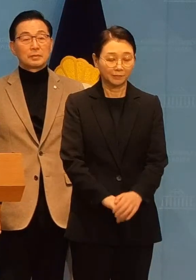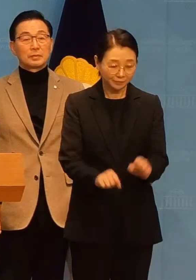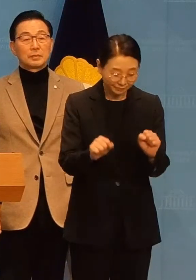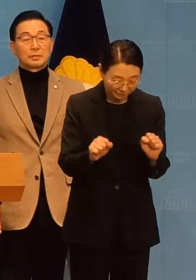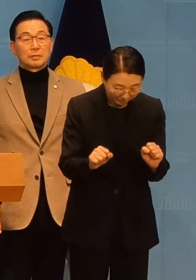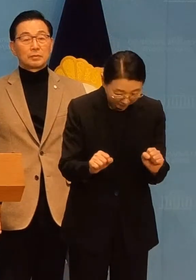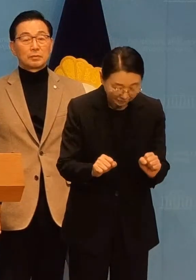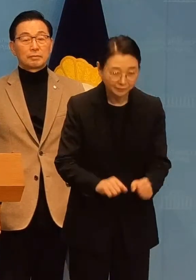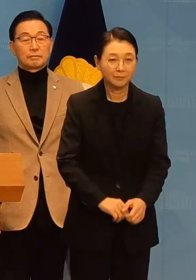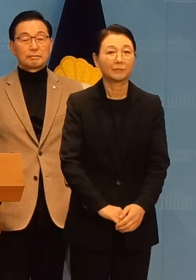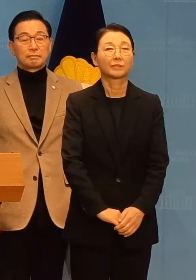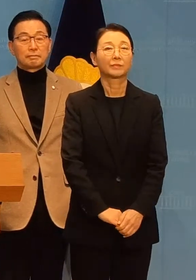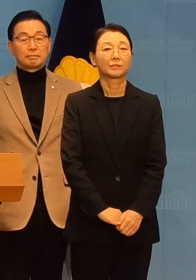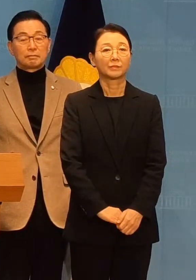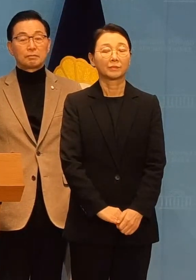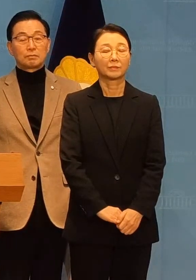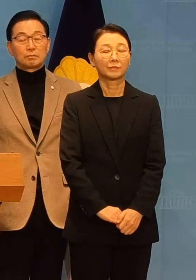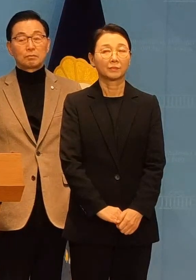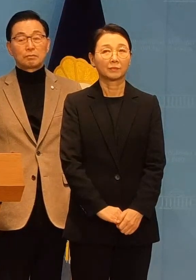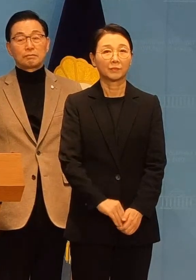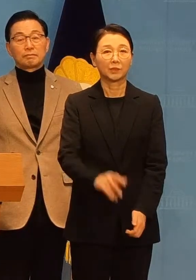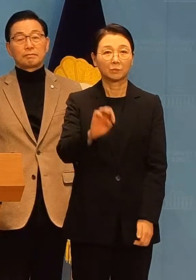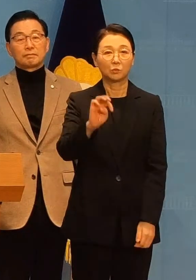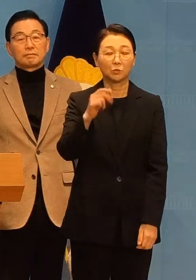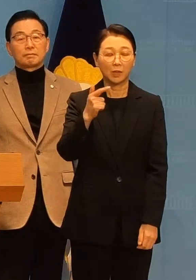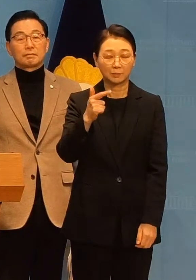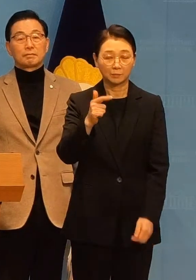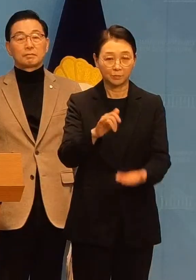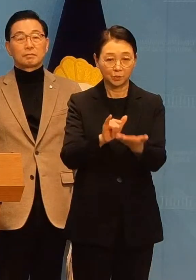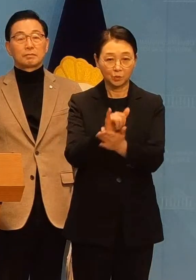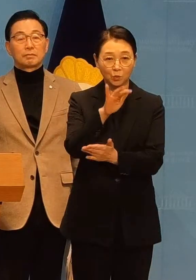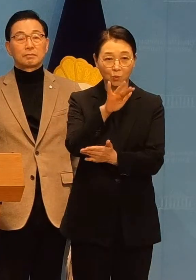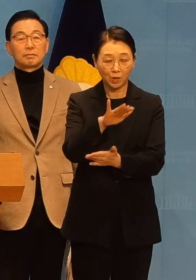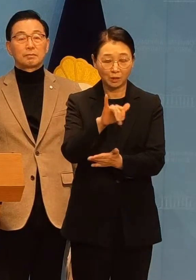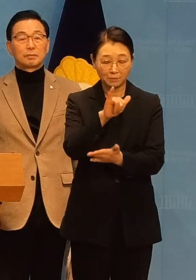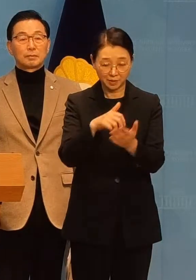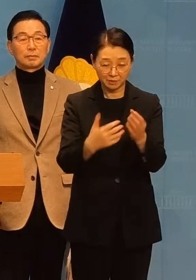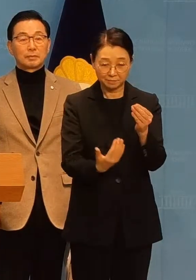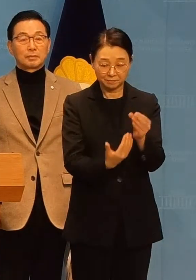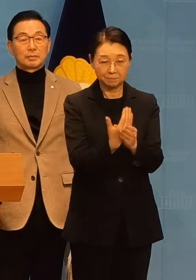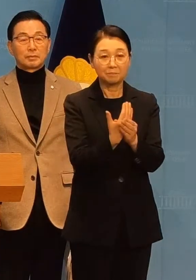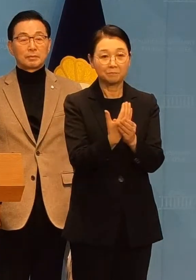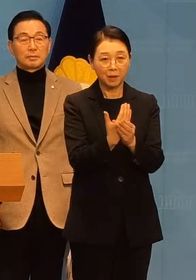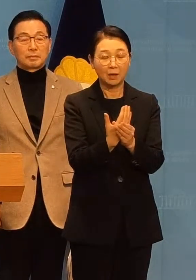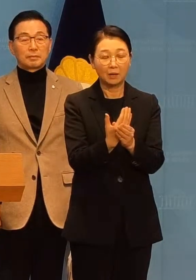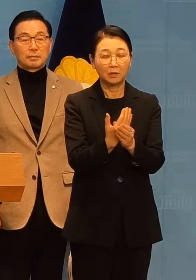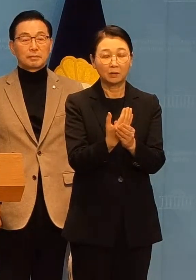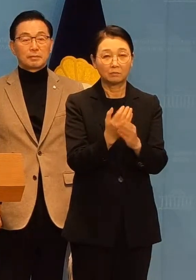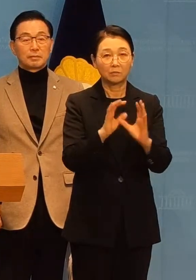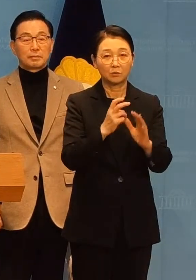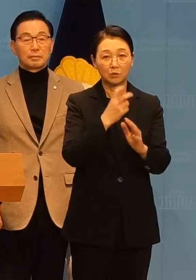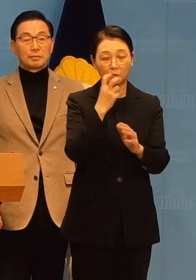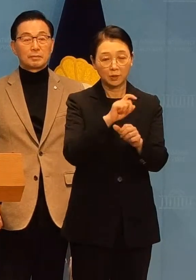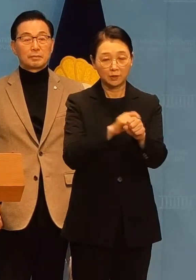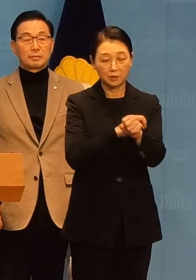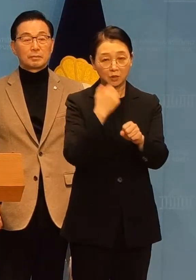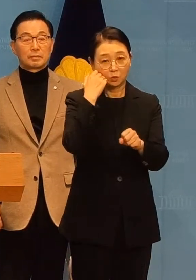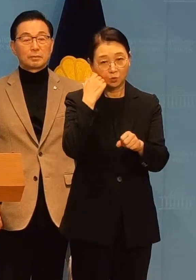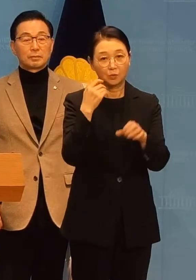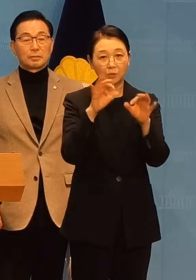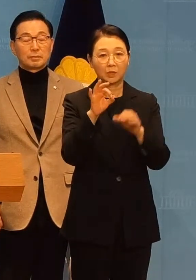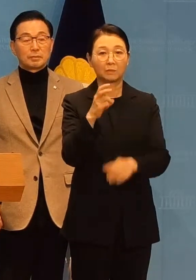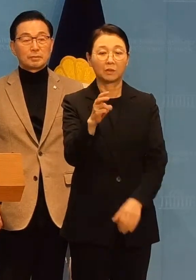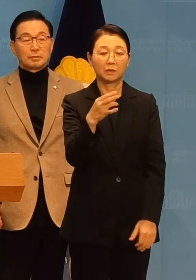안녕하십니까. 무안공항 여객기 참사 국정조사 특위 국민의힘 간사 김은혜입니다. 그리고